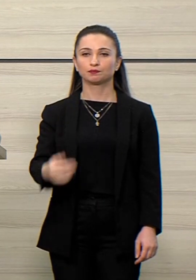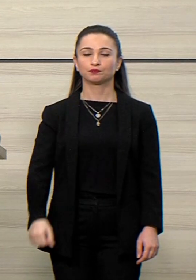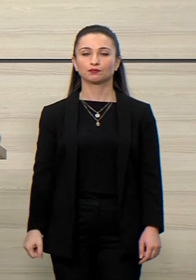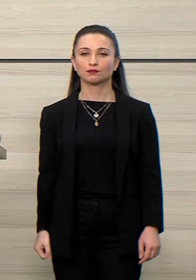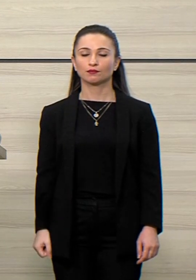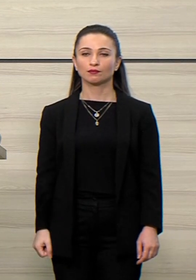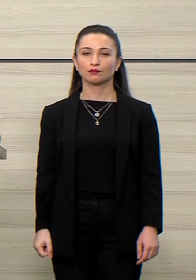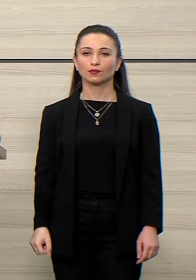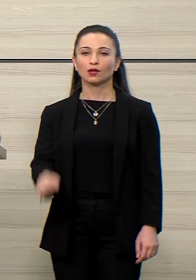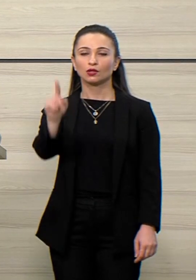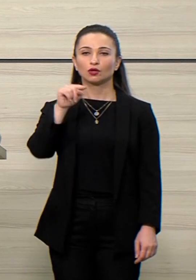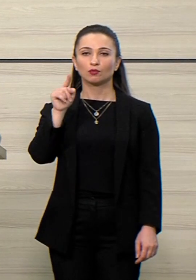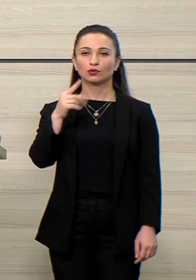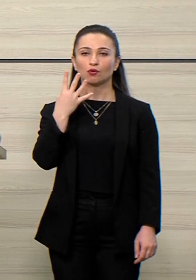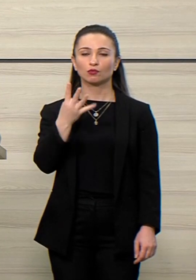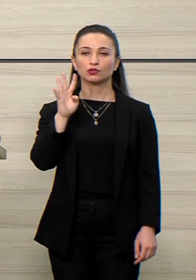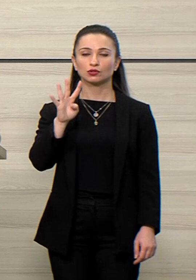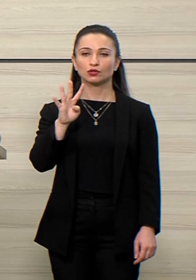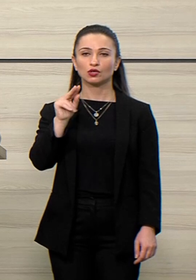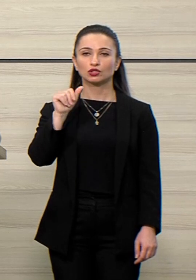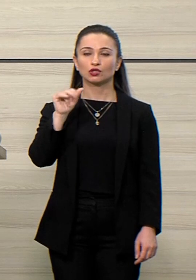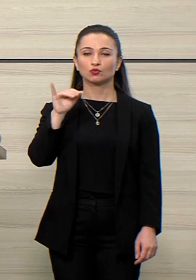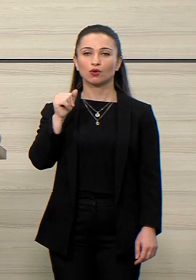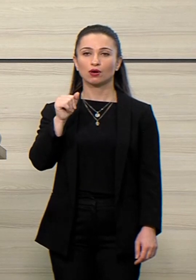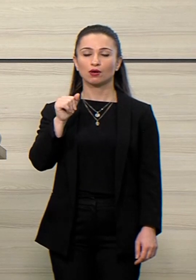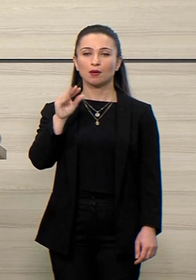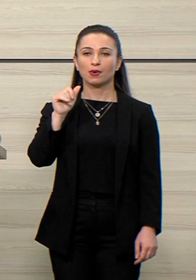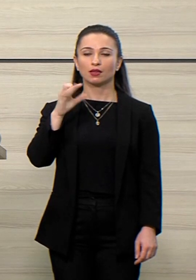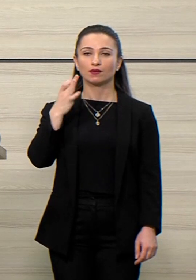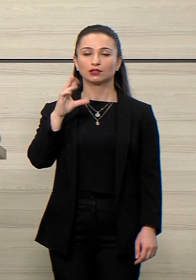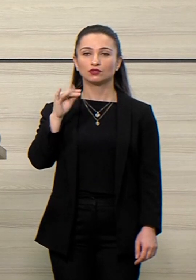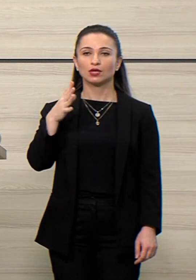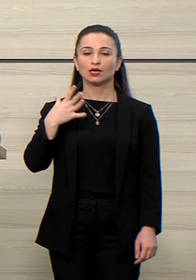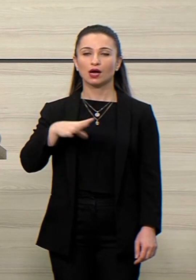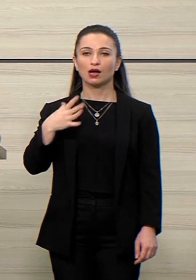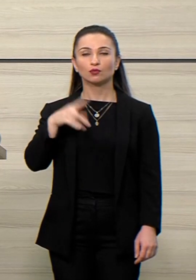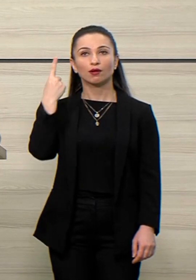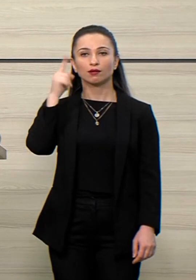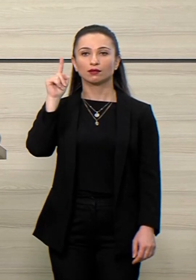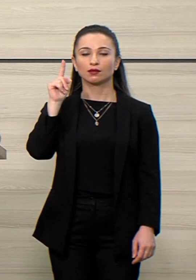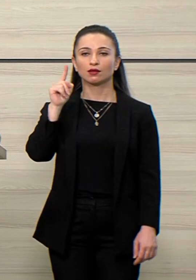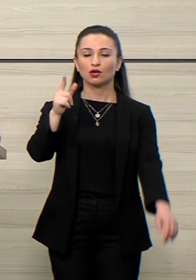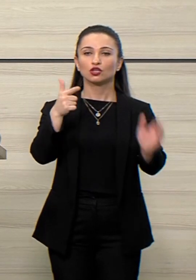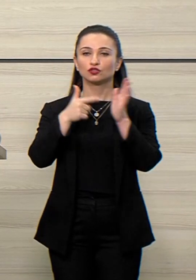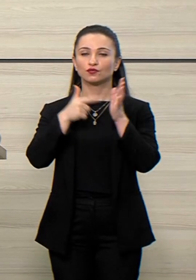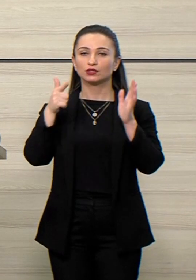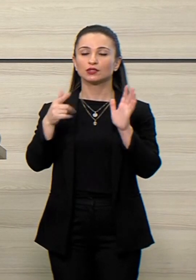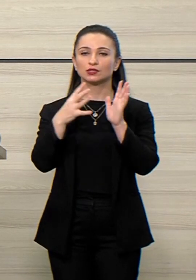0.11%. ნომერი 44 ლევან ჩაჩუა გურამ ფალავანდიშვილი ქართული იდეა